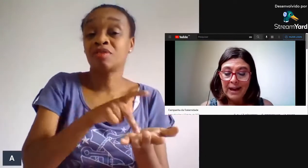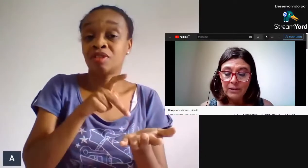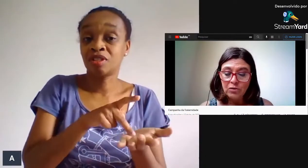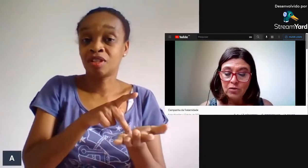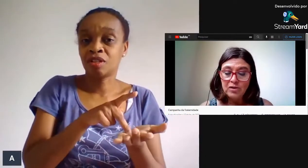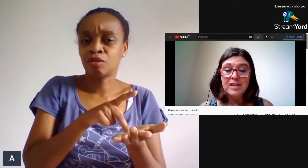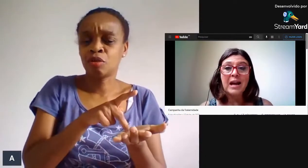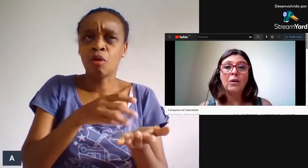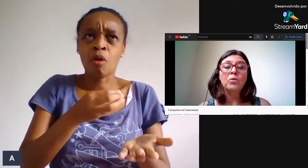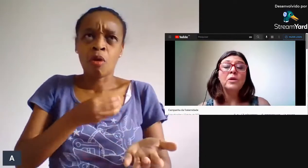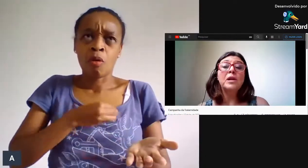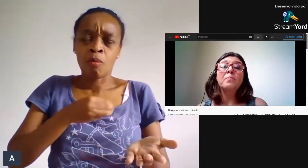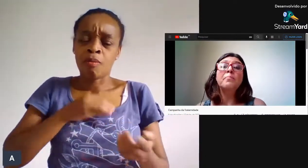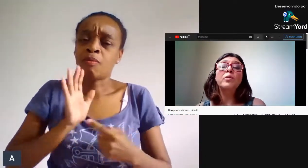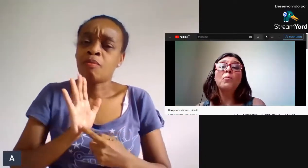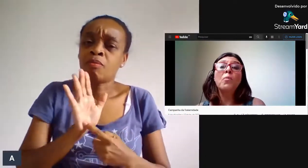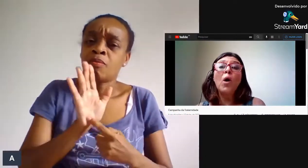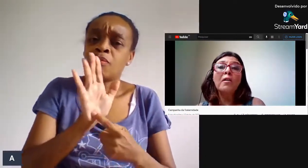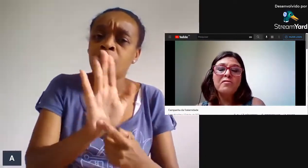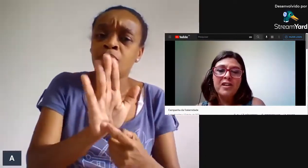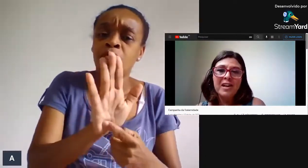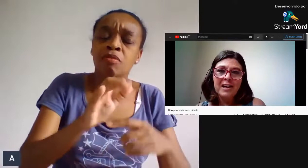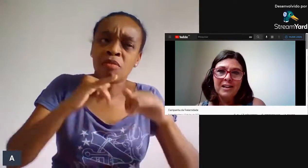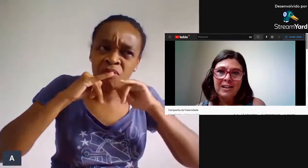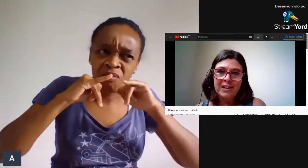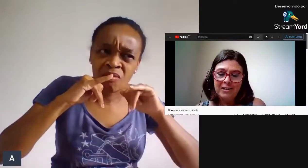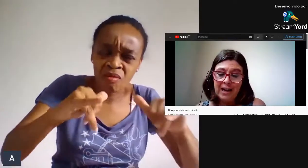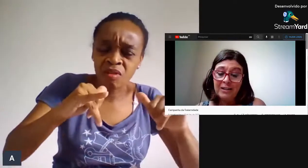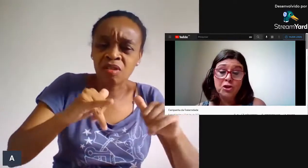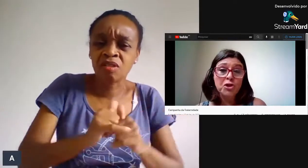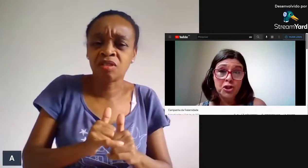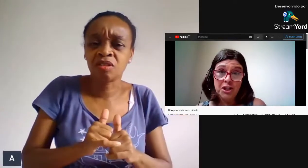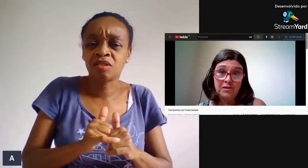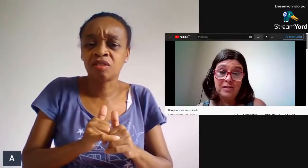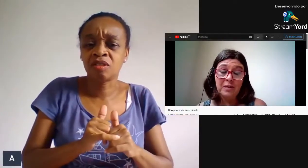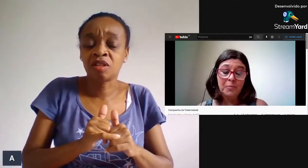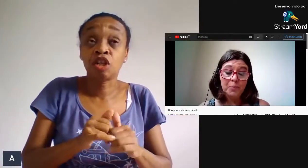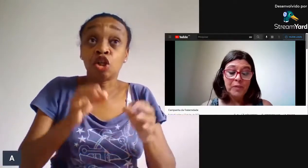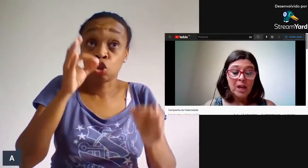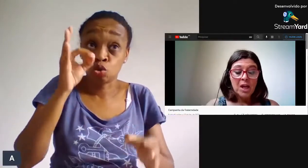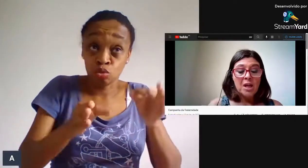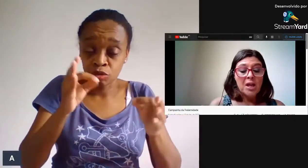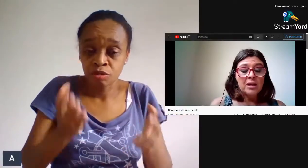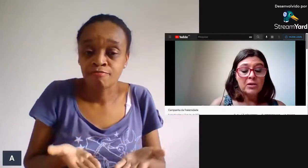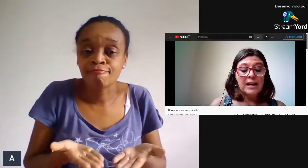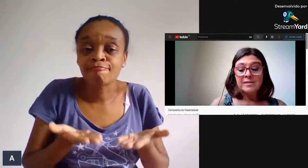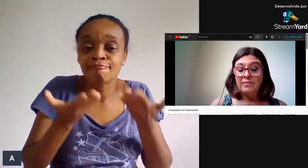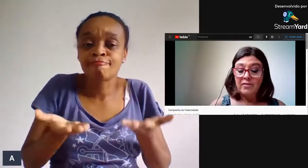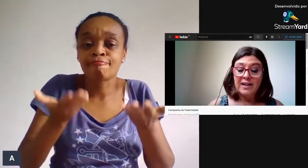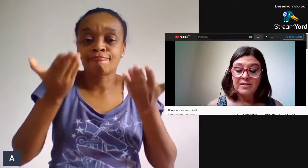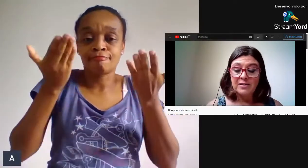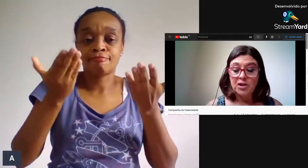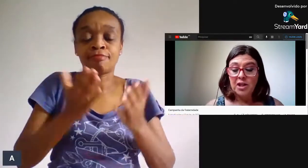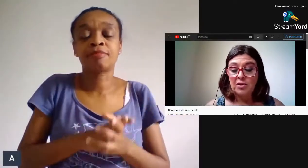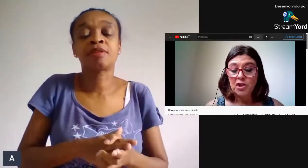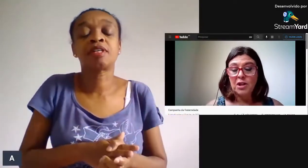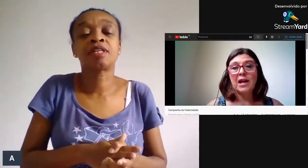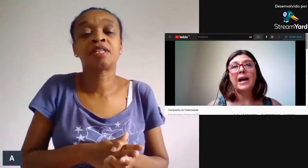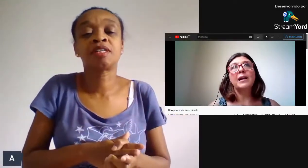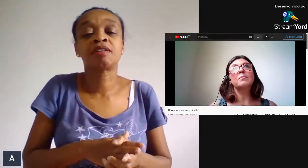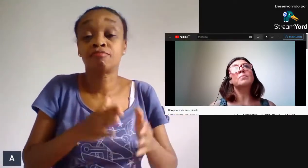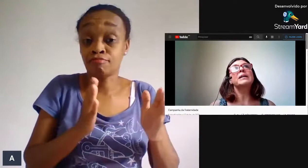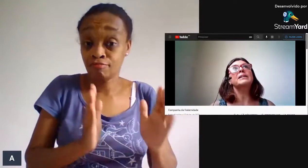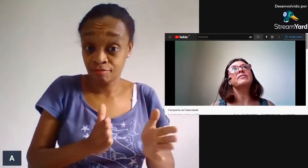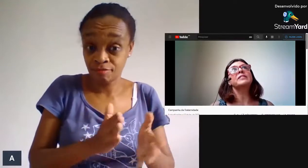denuncia o pecado social e promove a justiça. Então, nessa fase,